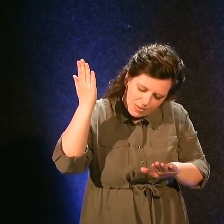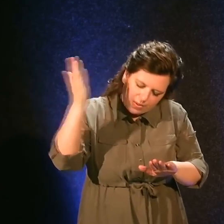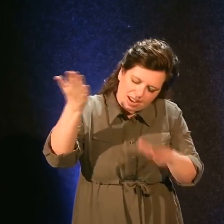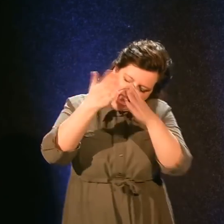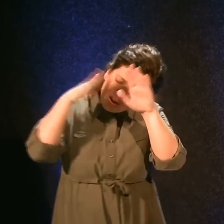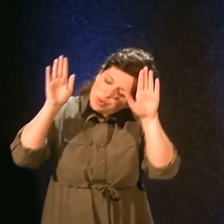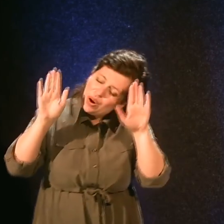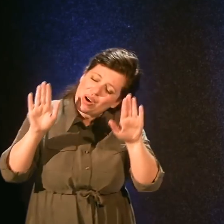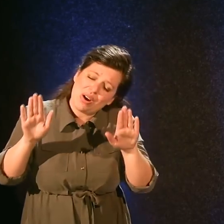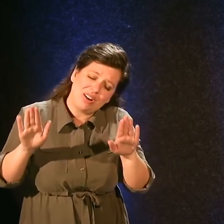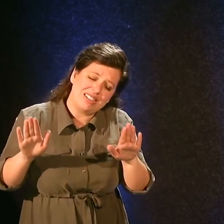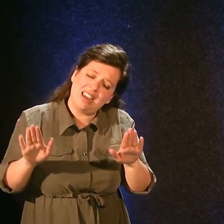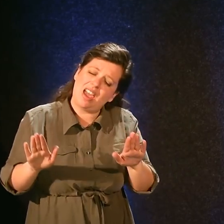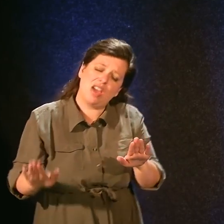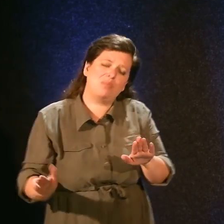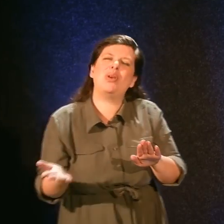I worship you.